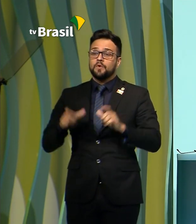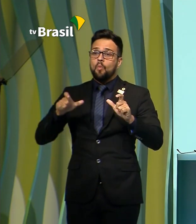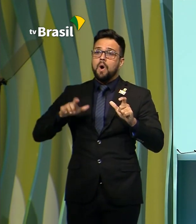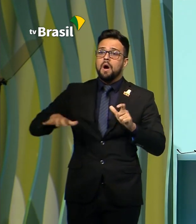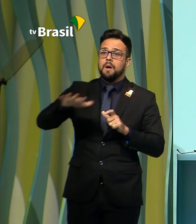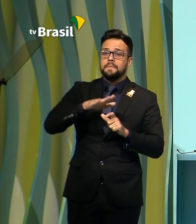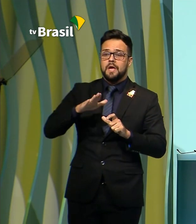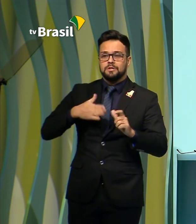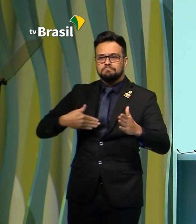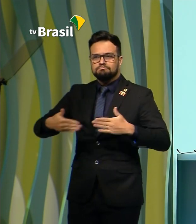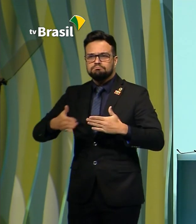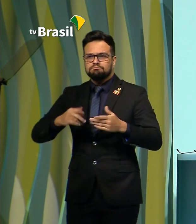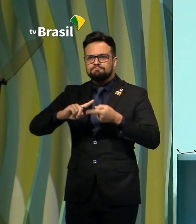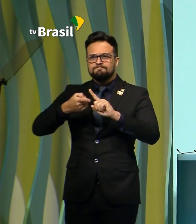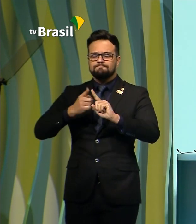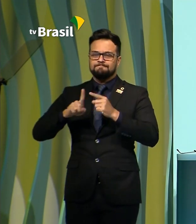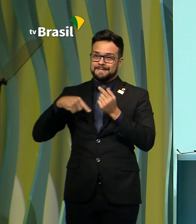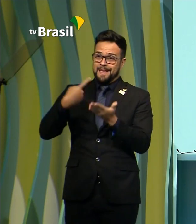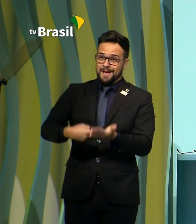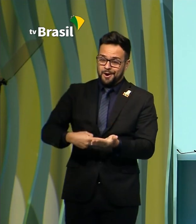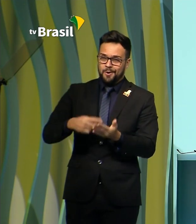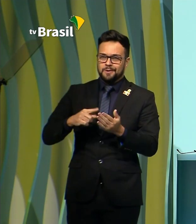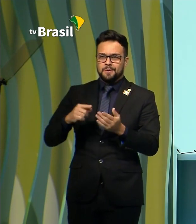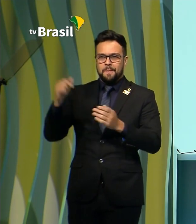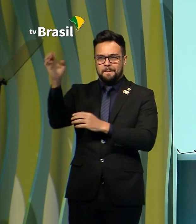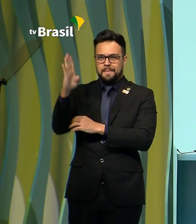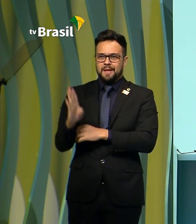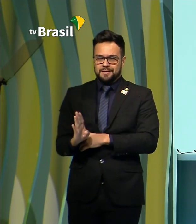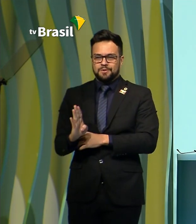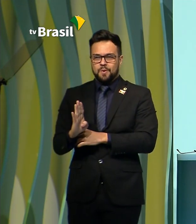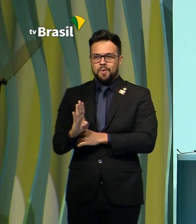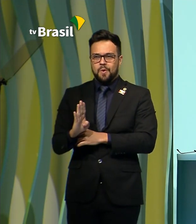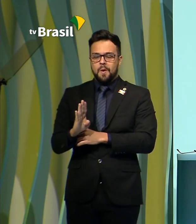negócios no brasil cada vez se torne mais atrativo